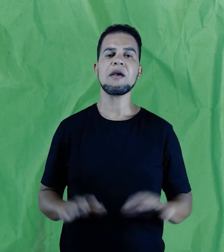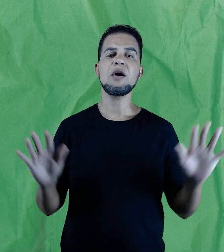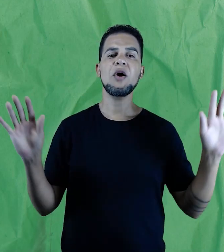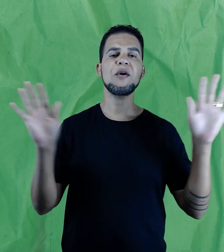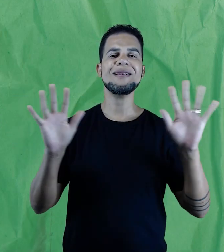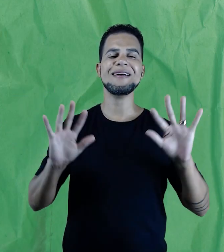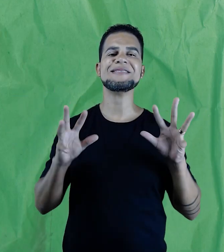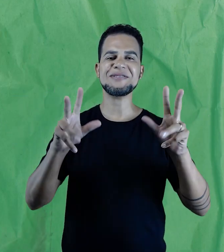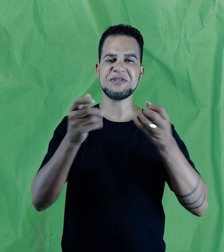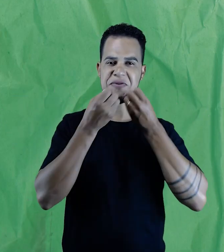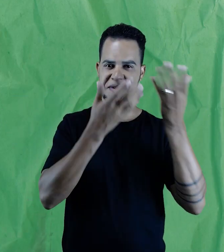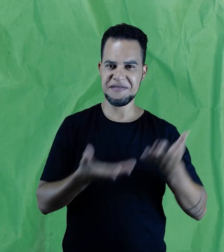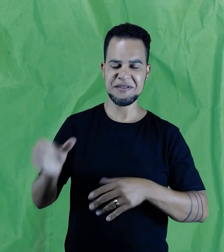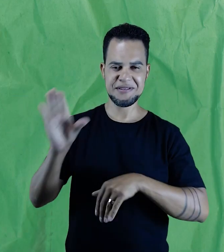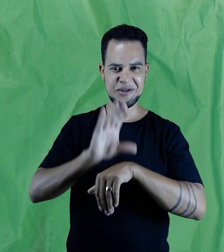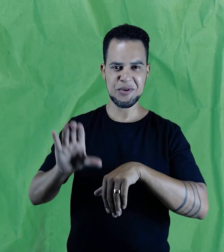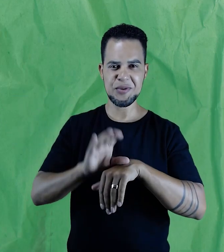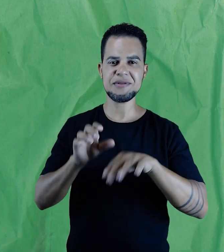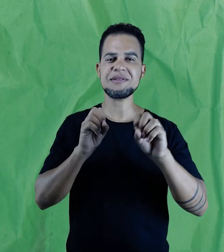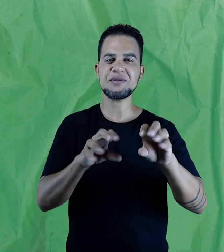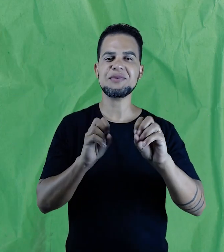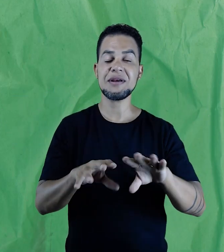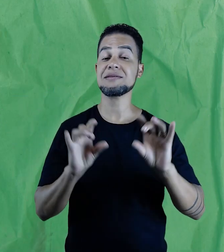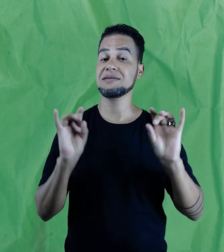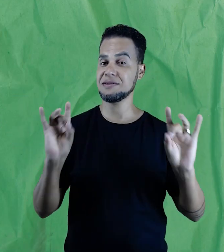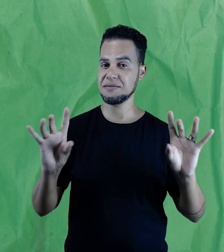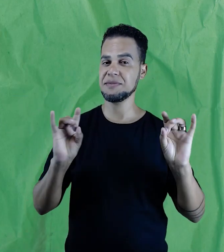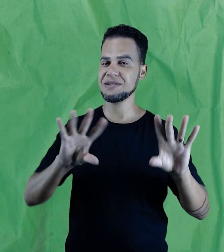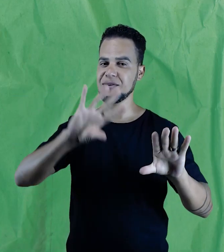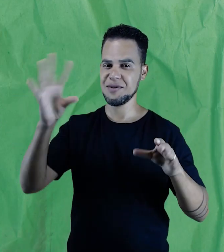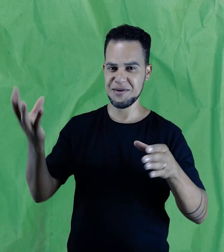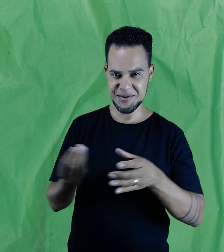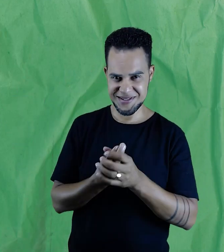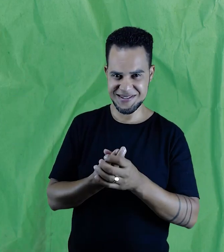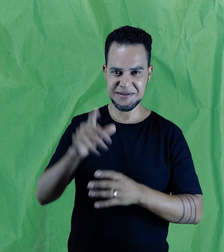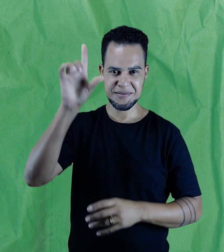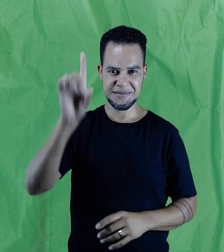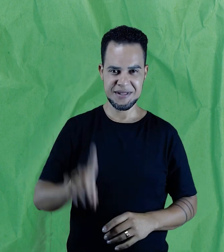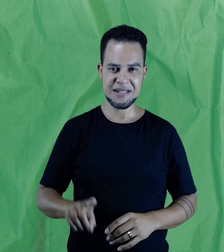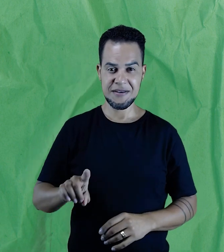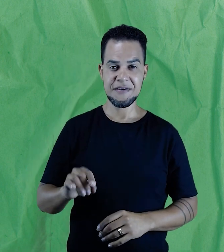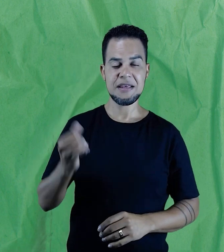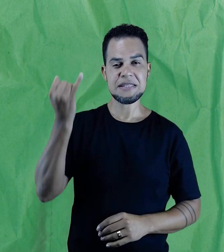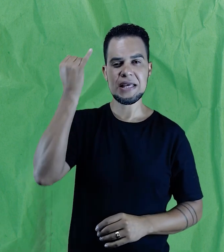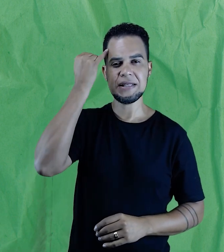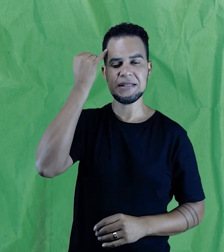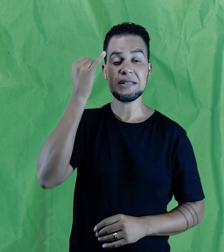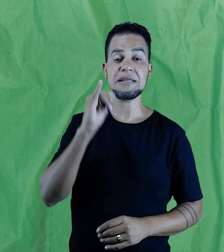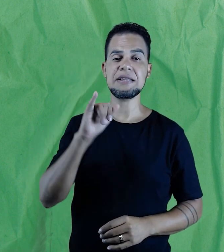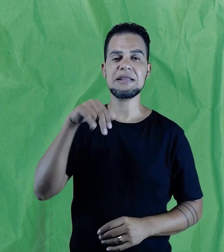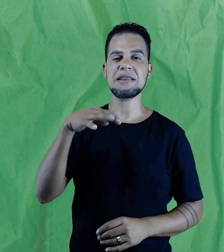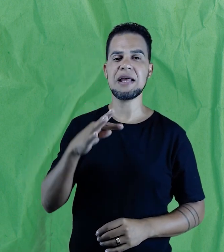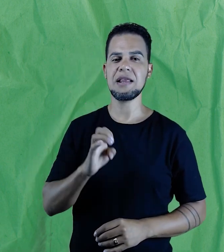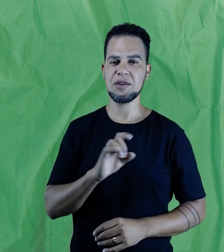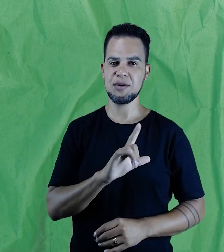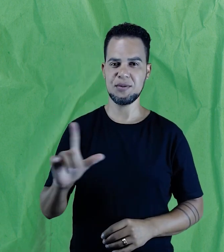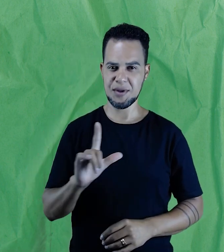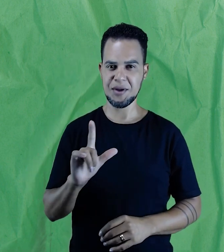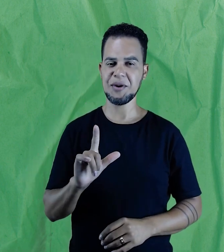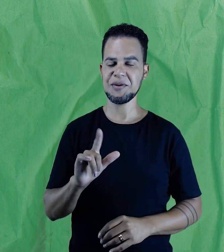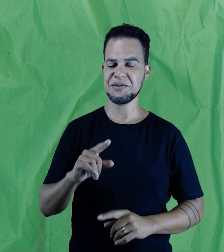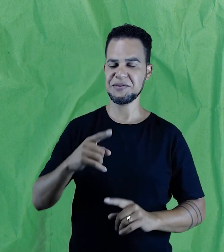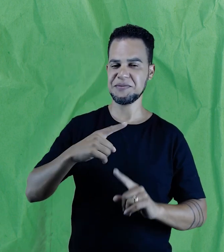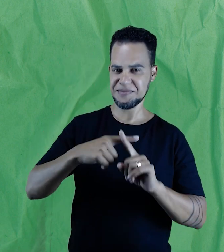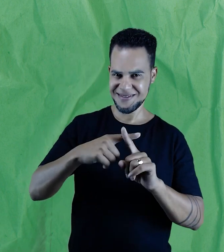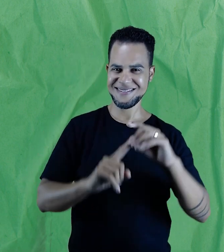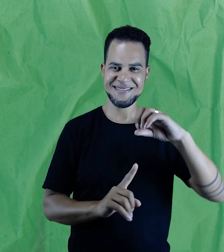Olá, seja bem-vindo ao curso Educação Especial e Inclusiva para Deficientes Intelectuais da plataforma